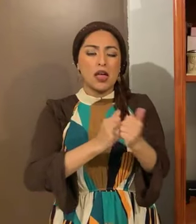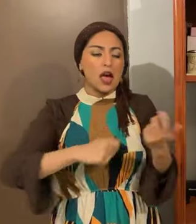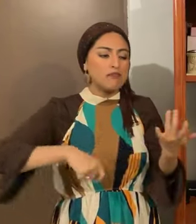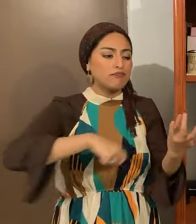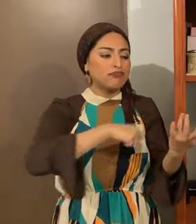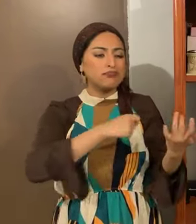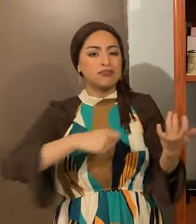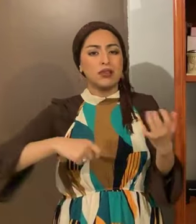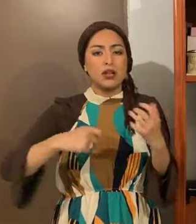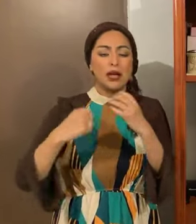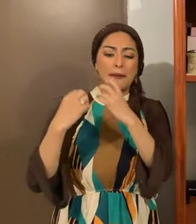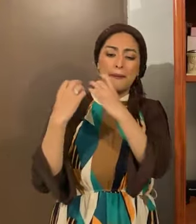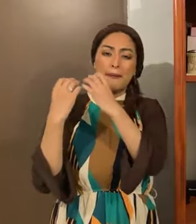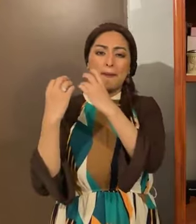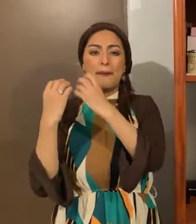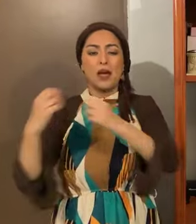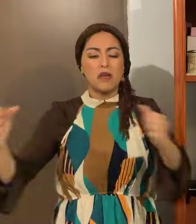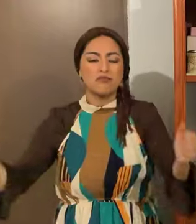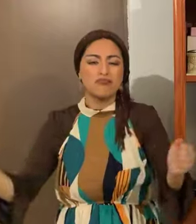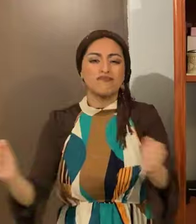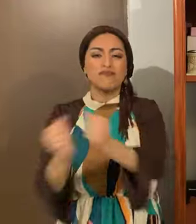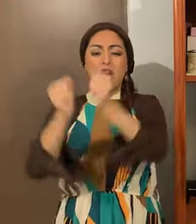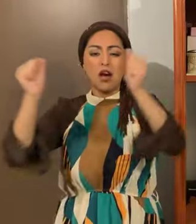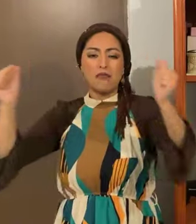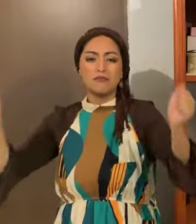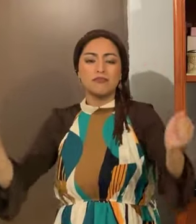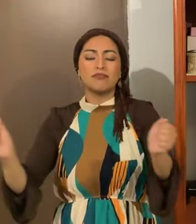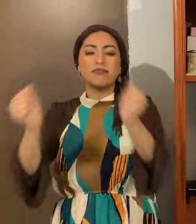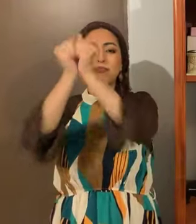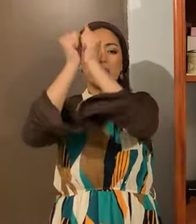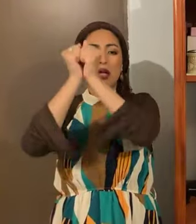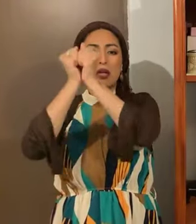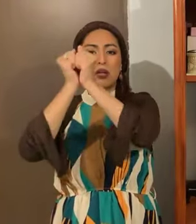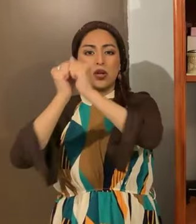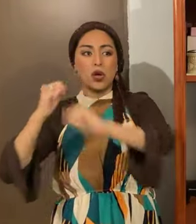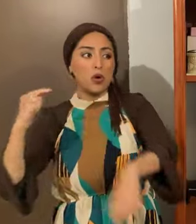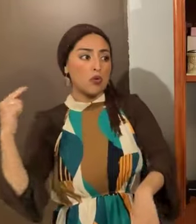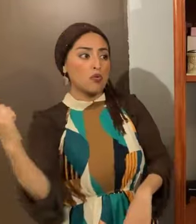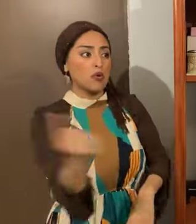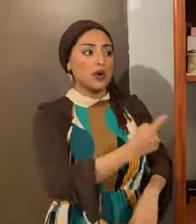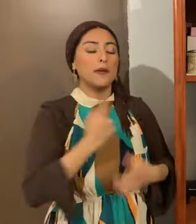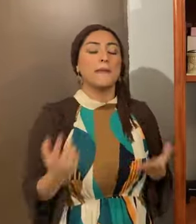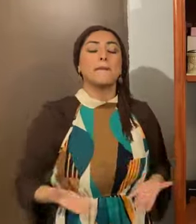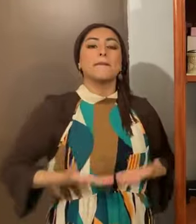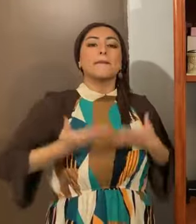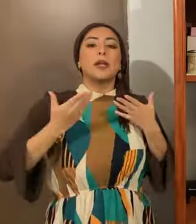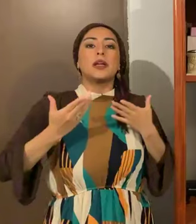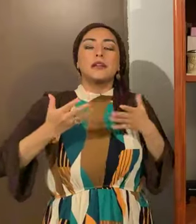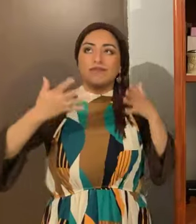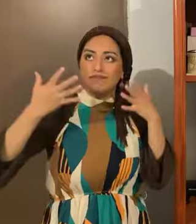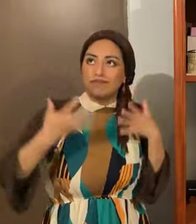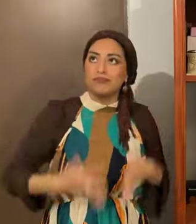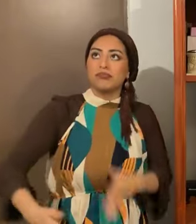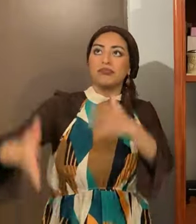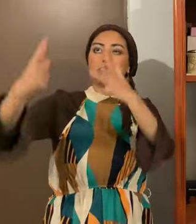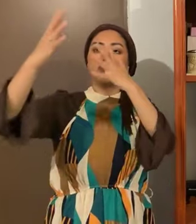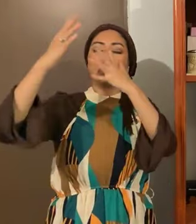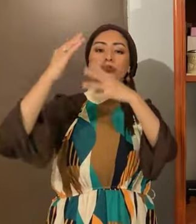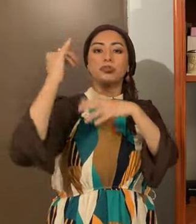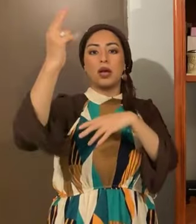címbalos resonantes, exaltarle con címbalos de júbilo. Todo lo que respira, exalte a